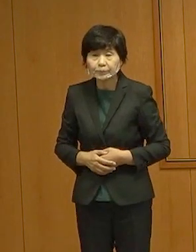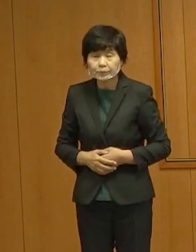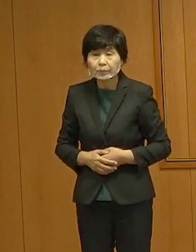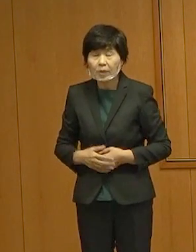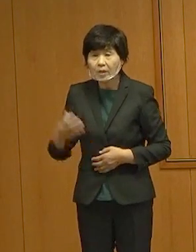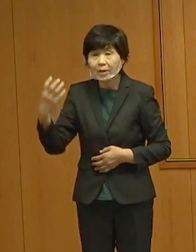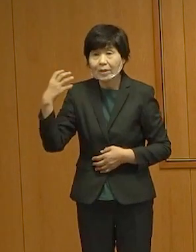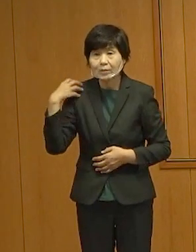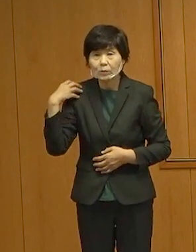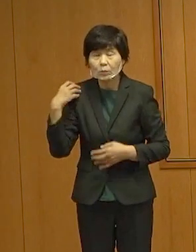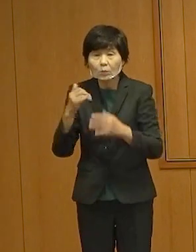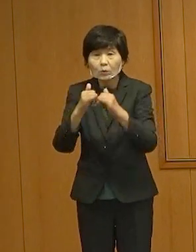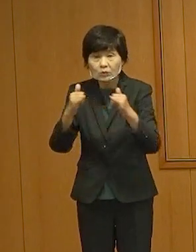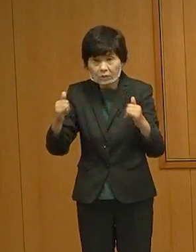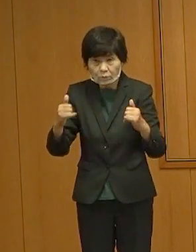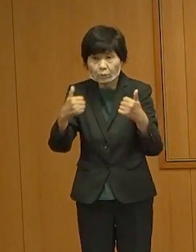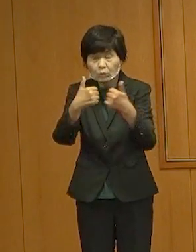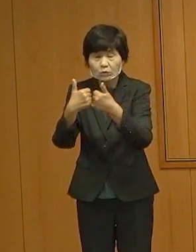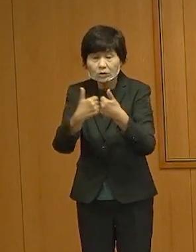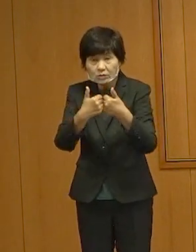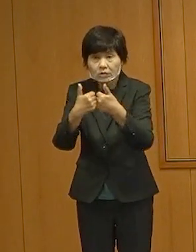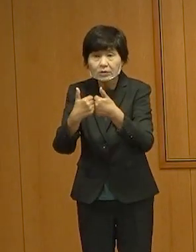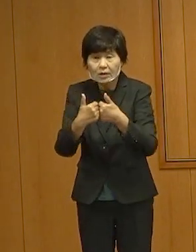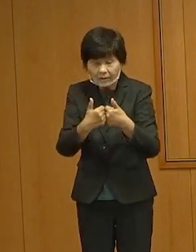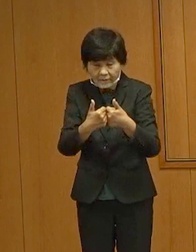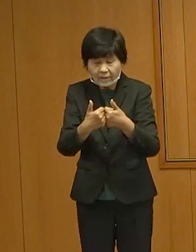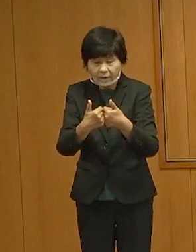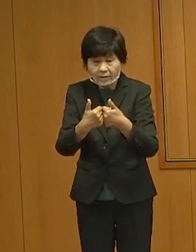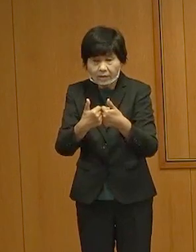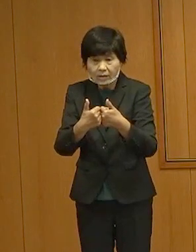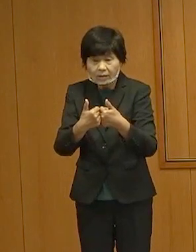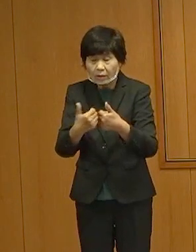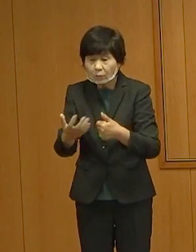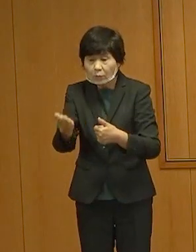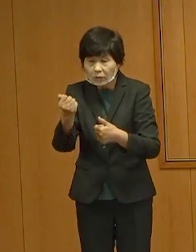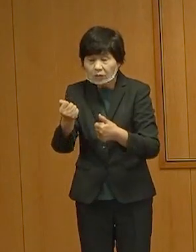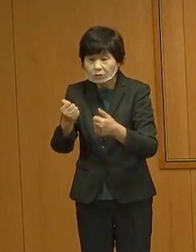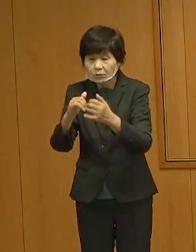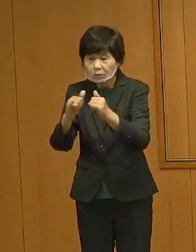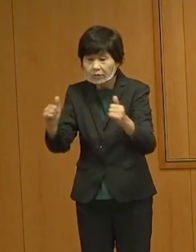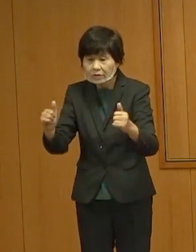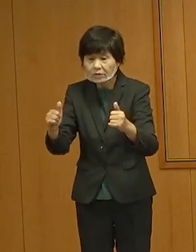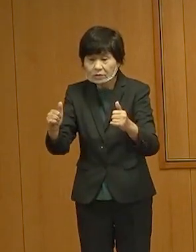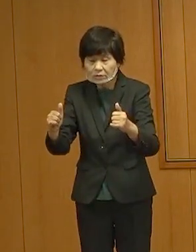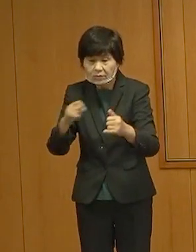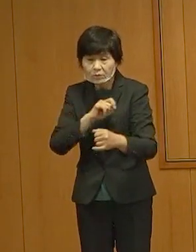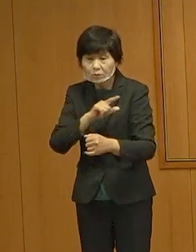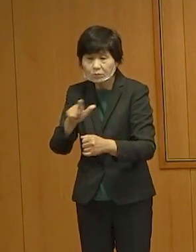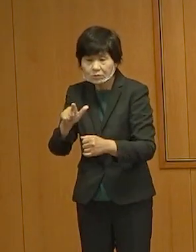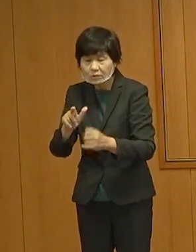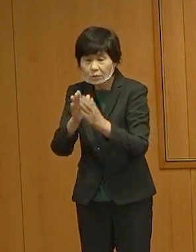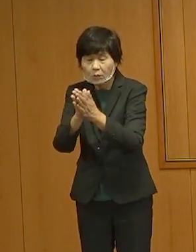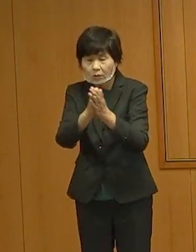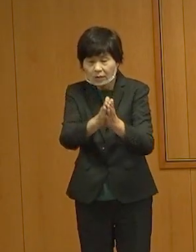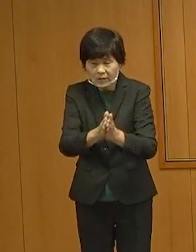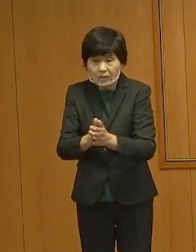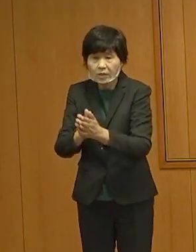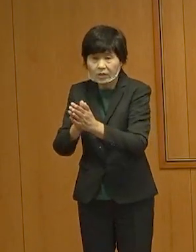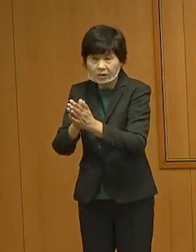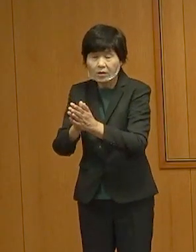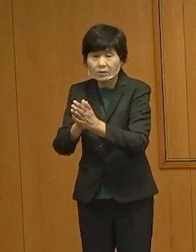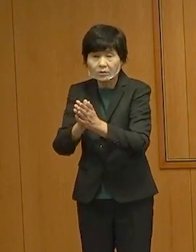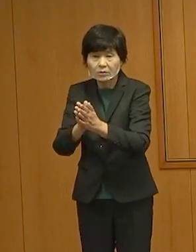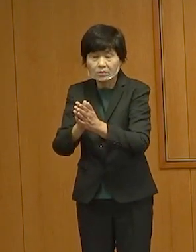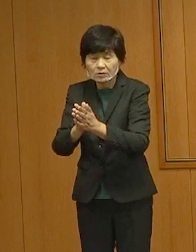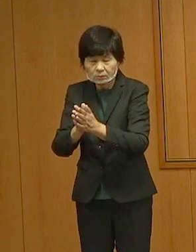当の方と打ち合わせしながら、所有者には積極的に今後やらないといけない。今回の